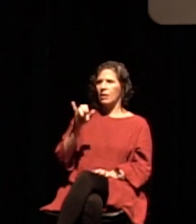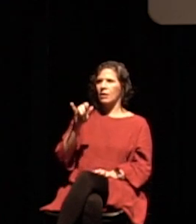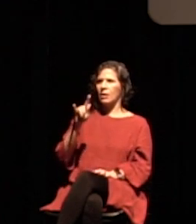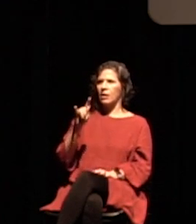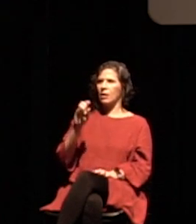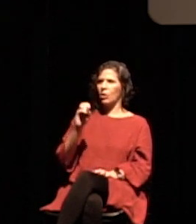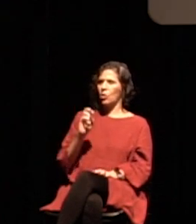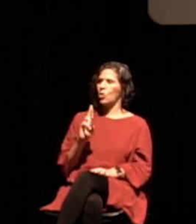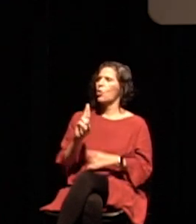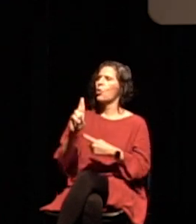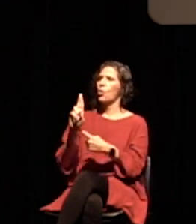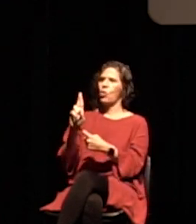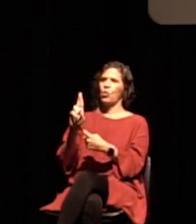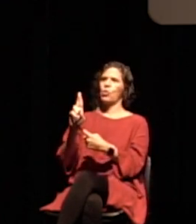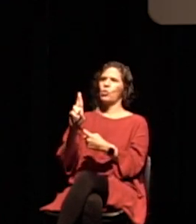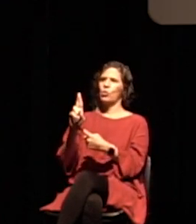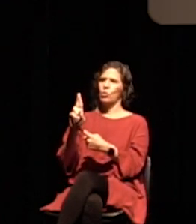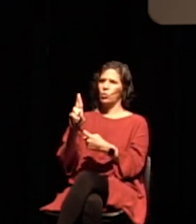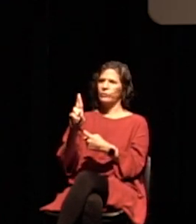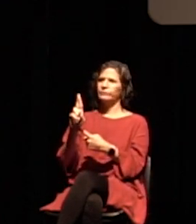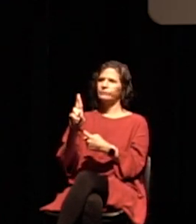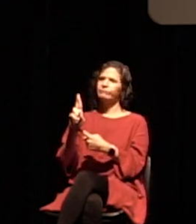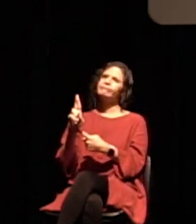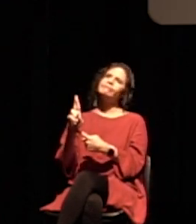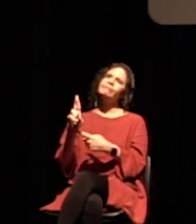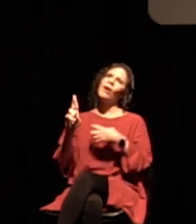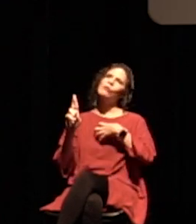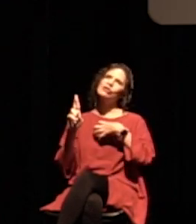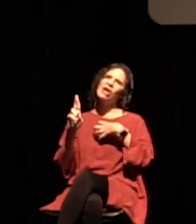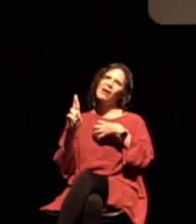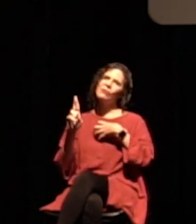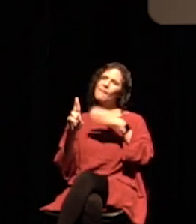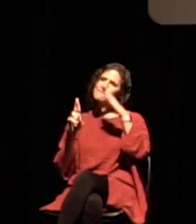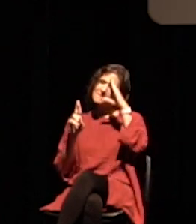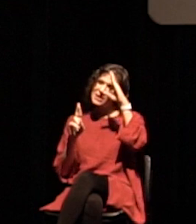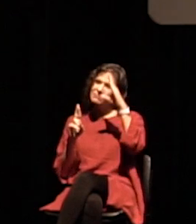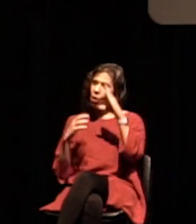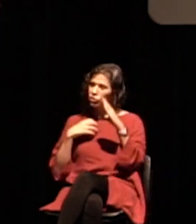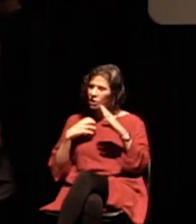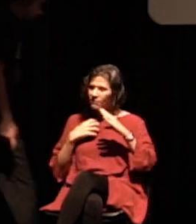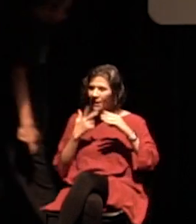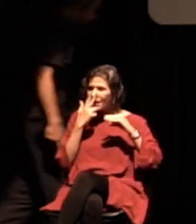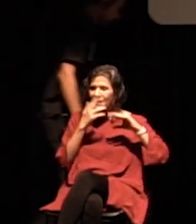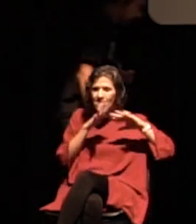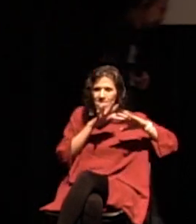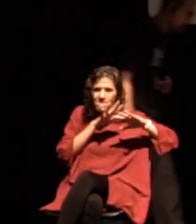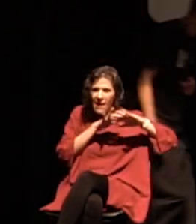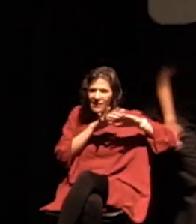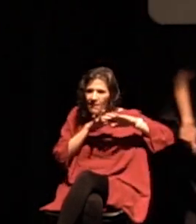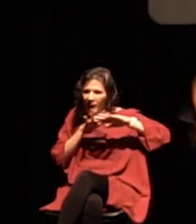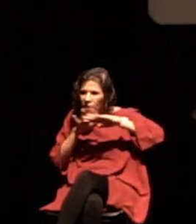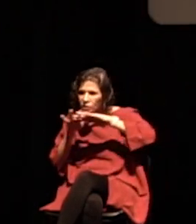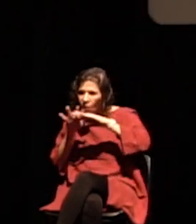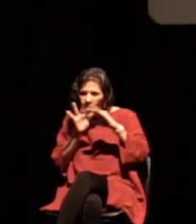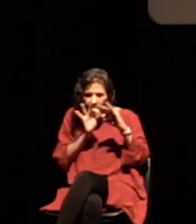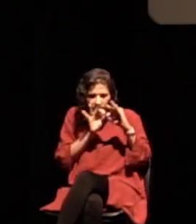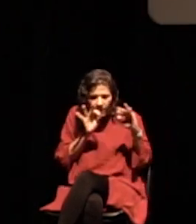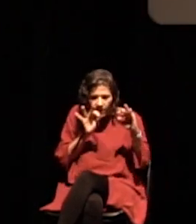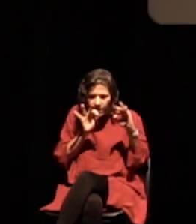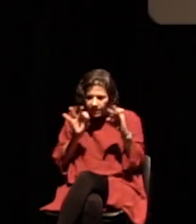um clichê, é um senso matemático, é tão preciso